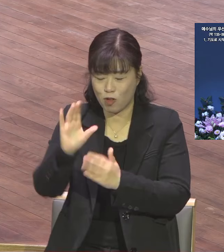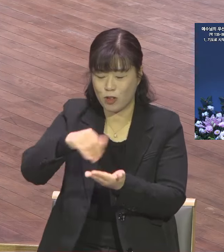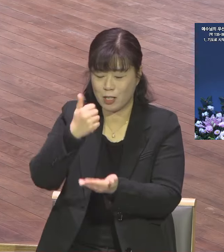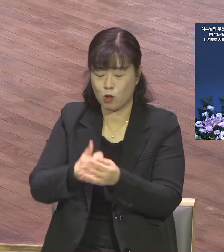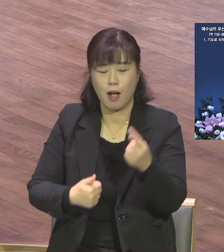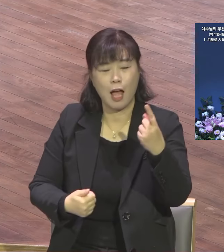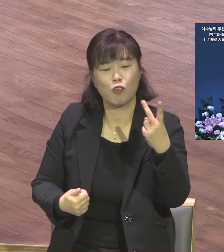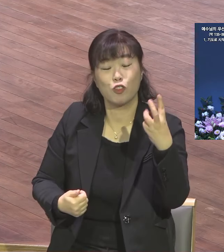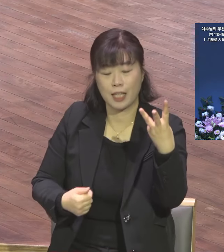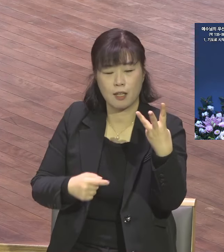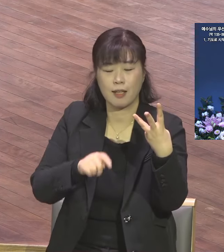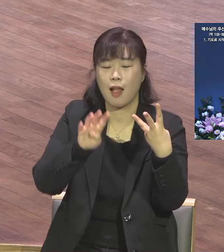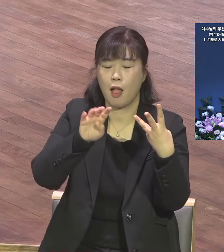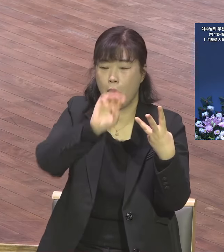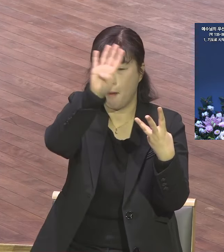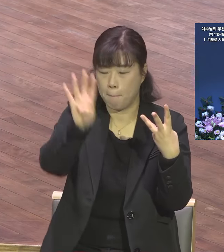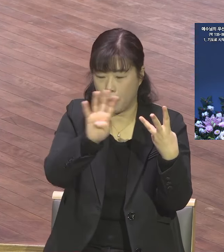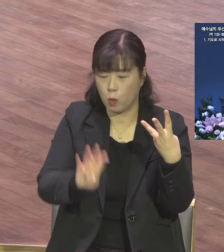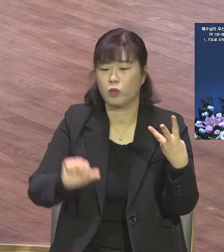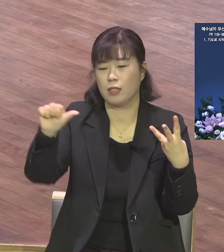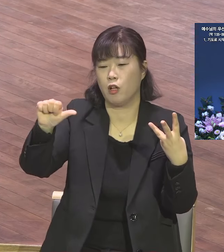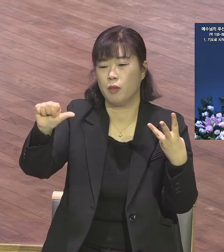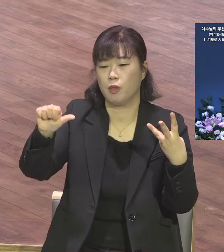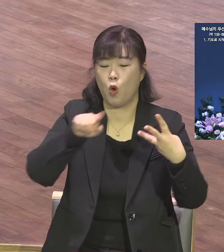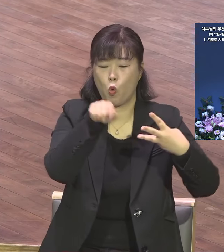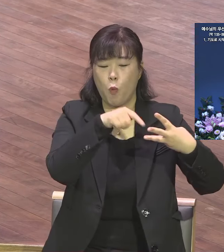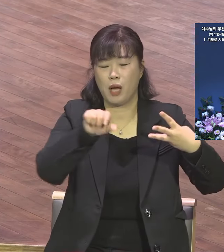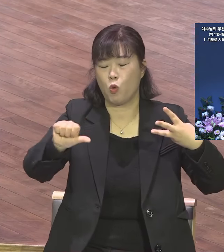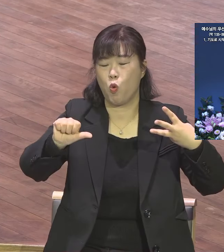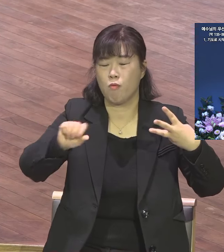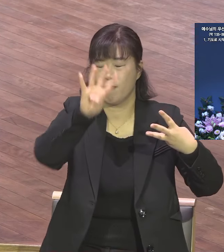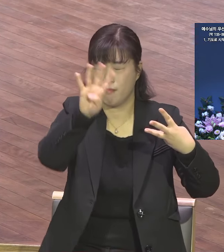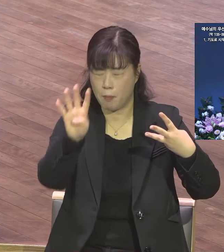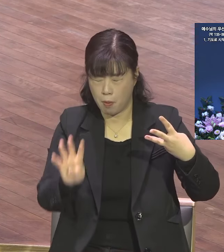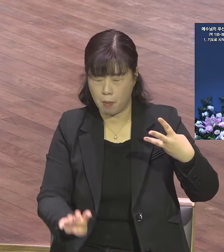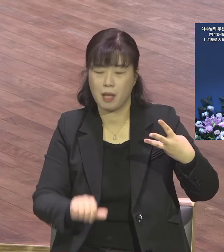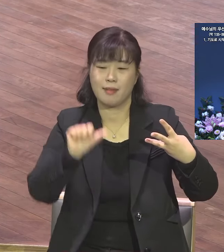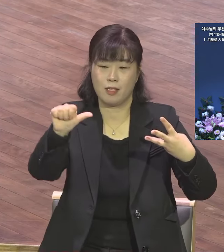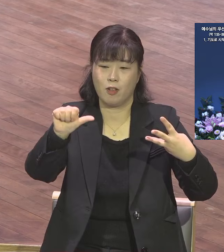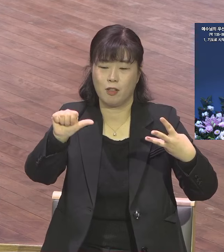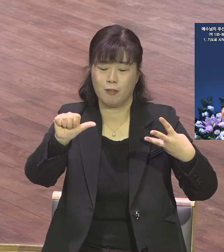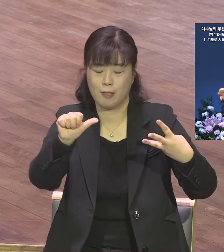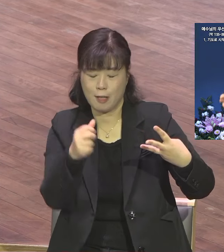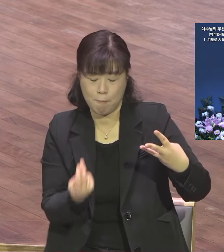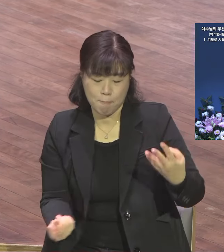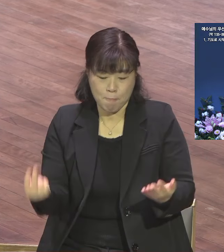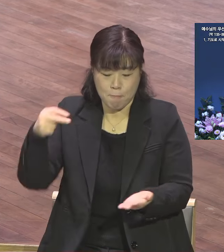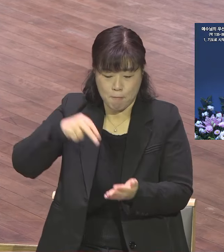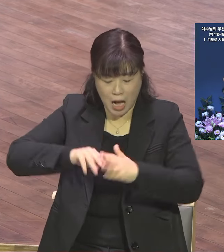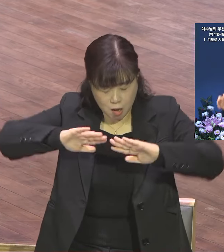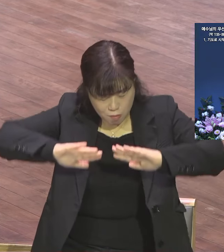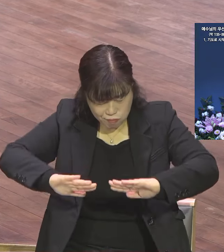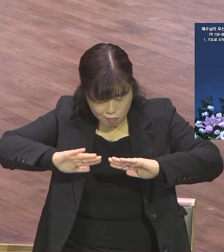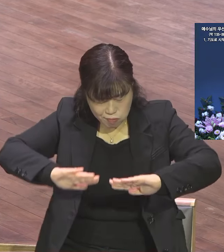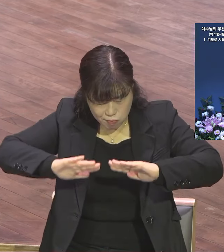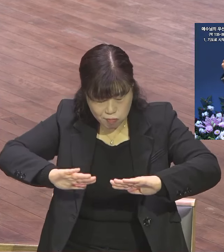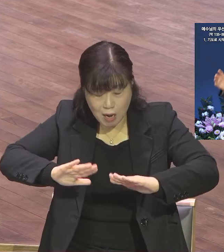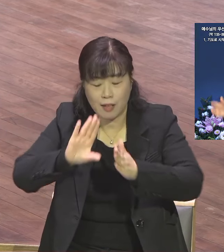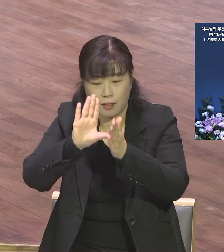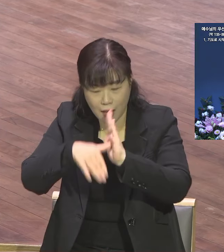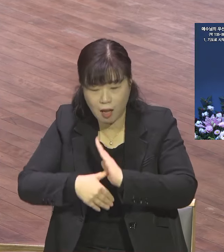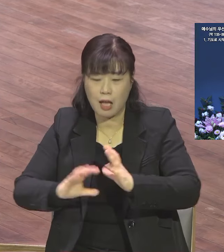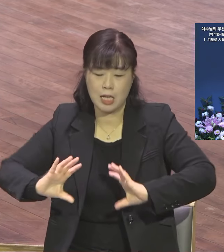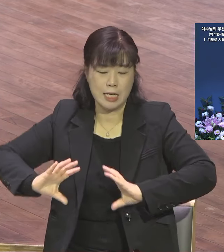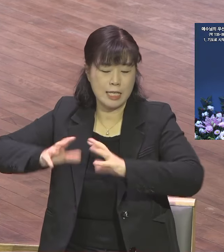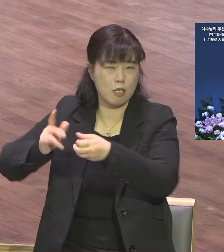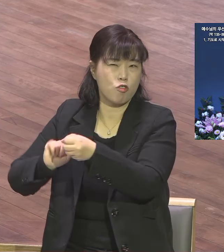거예요. 이거 하면서 또 쫙 기도 바로 내려와서 프랭크 합니다. 그러면서 지구 한 바퀴 돌아요.